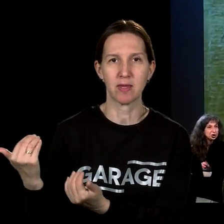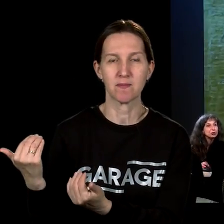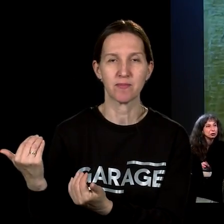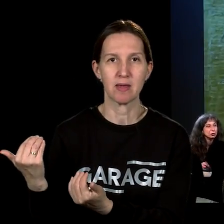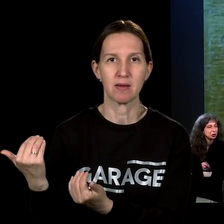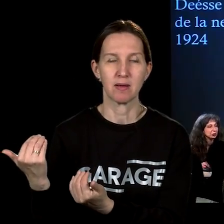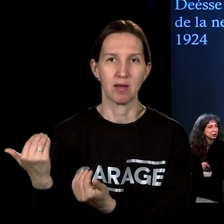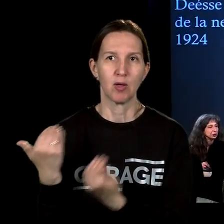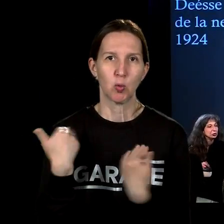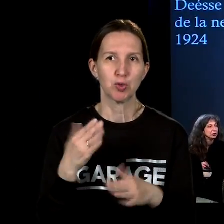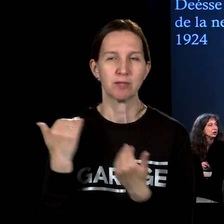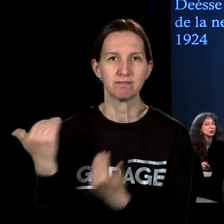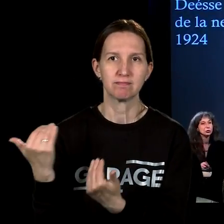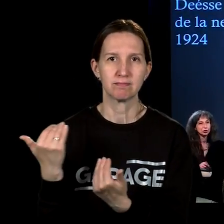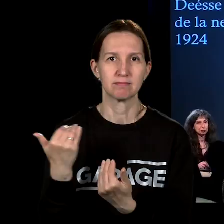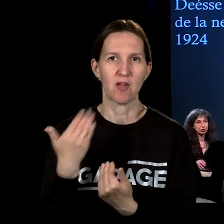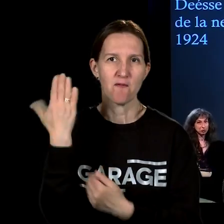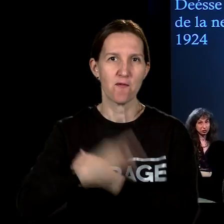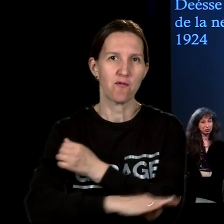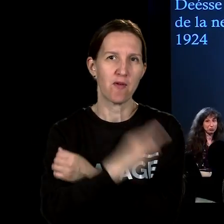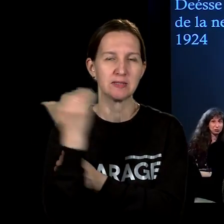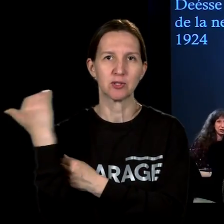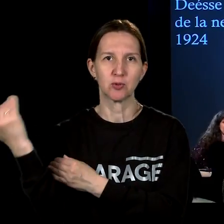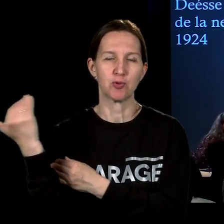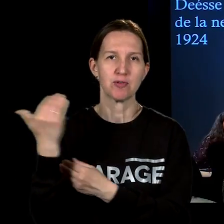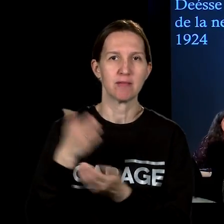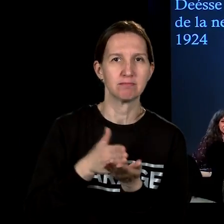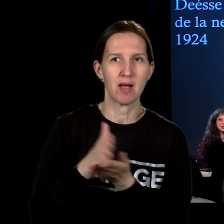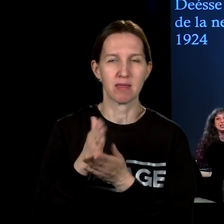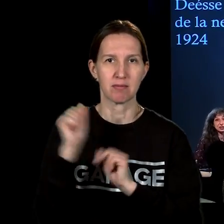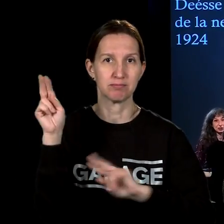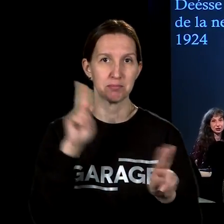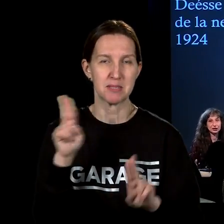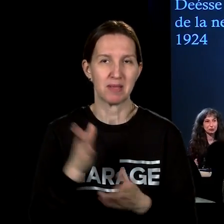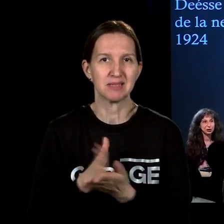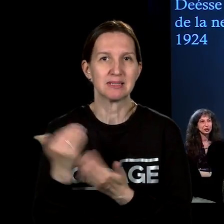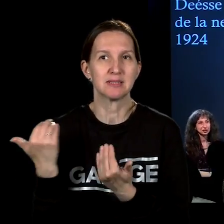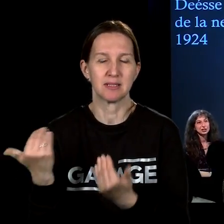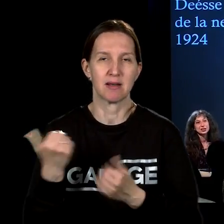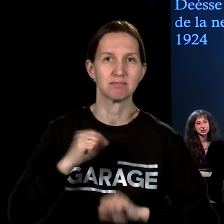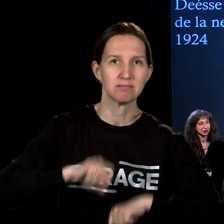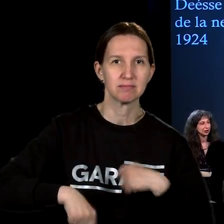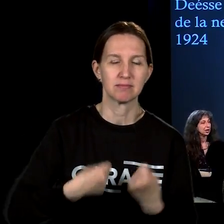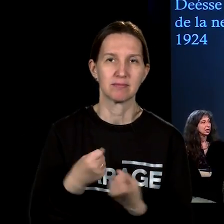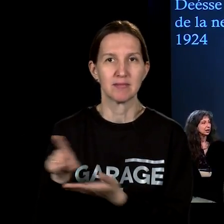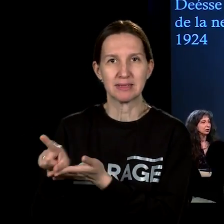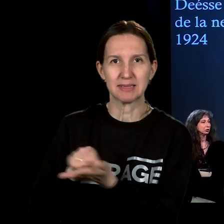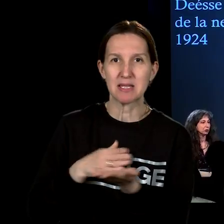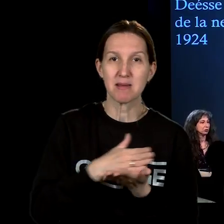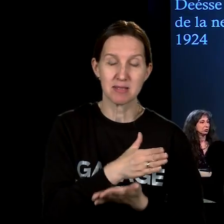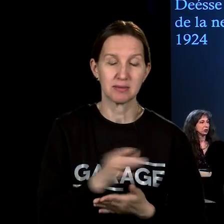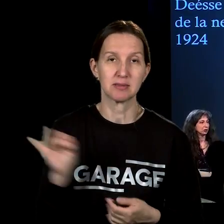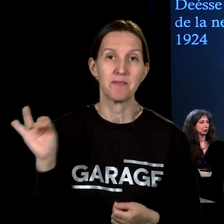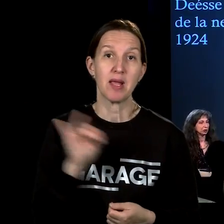традиционной, считываемой уже как традиционная дальневосточная манера, стилистика, вернее, это опять-таки стилизация. И